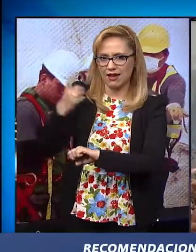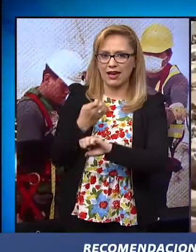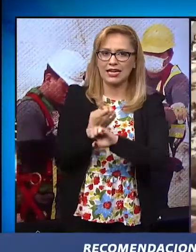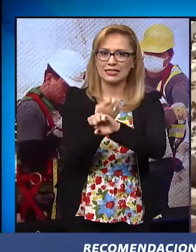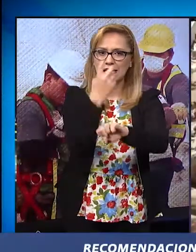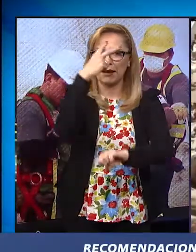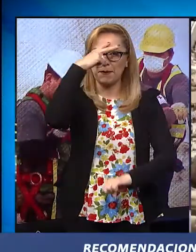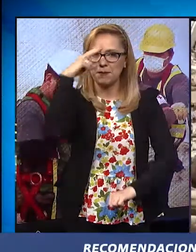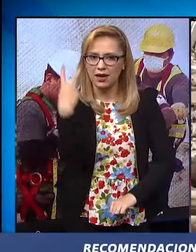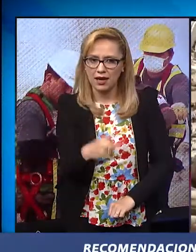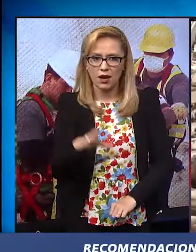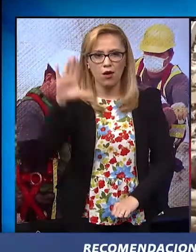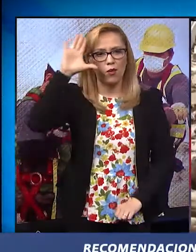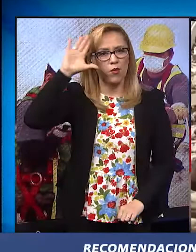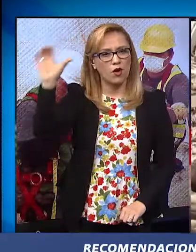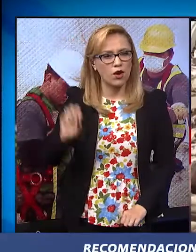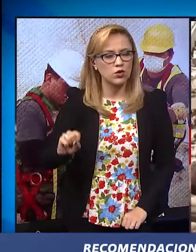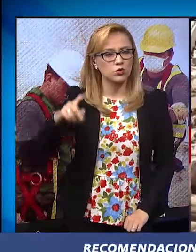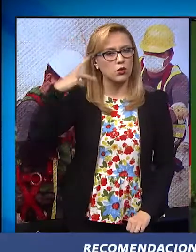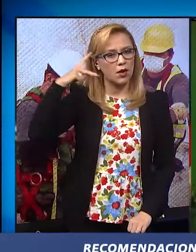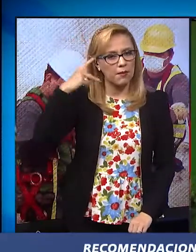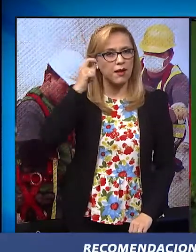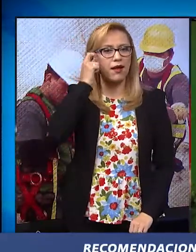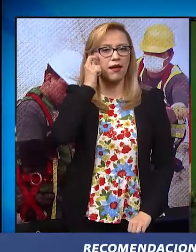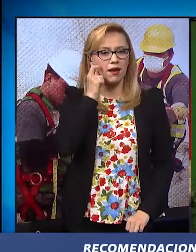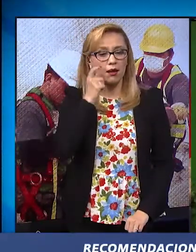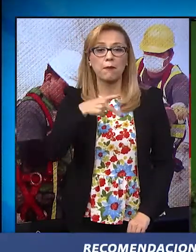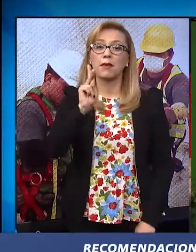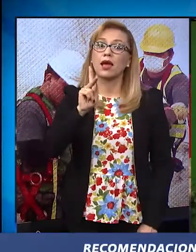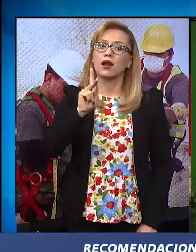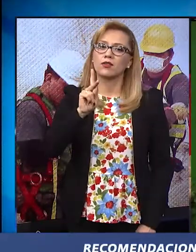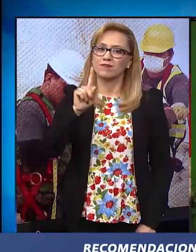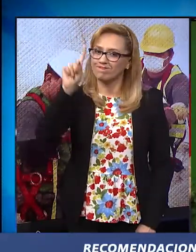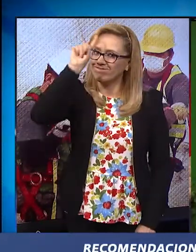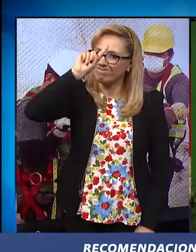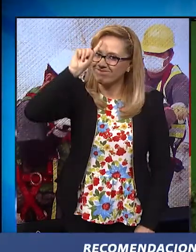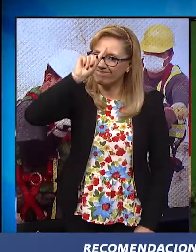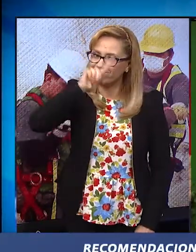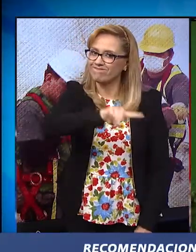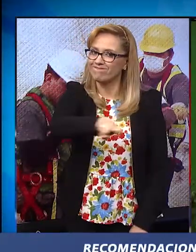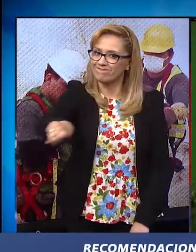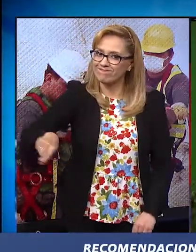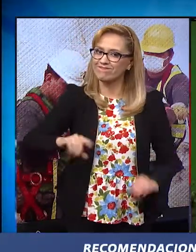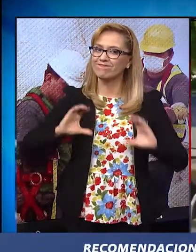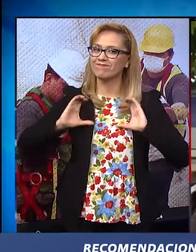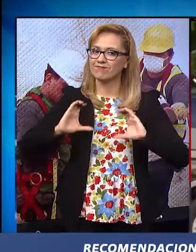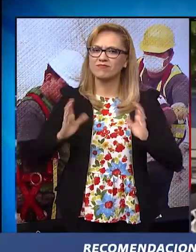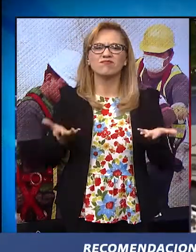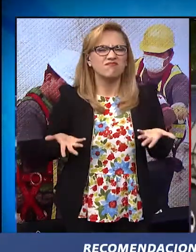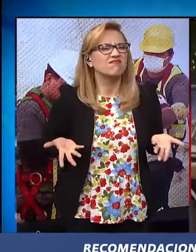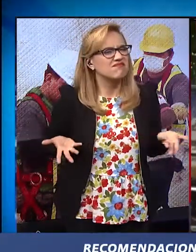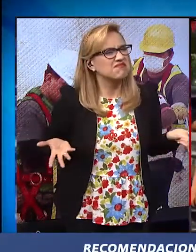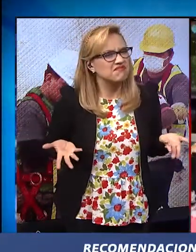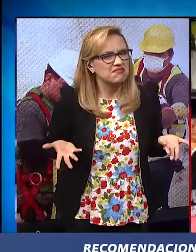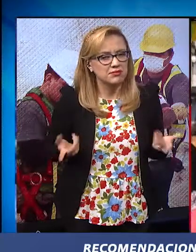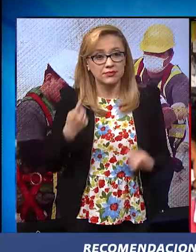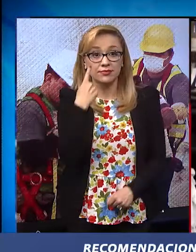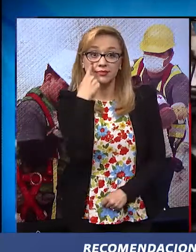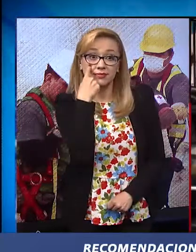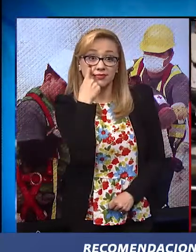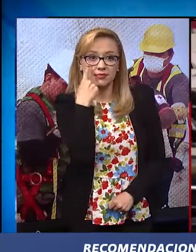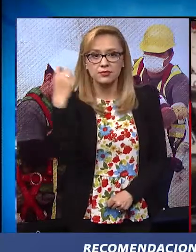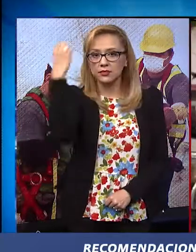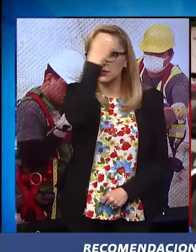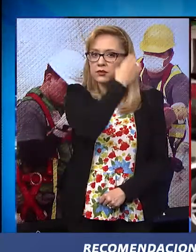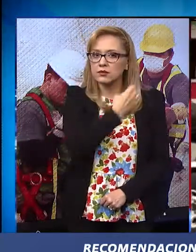morelos puebla y guerrero se recomienda tomar algunas medidas de seguridad entre ellas revisar